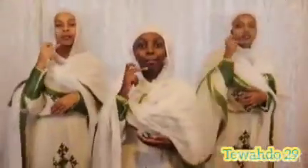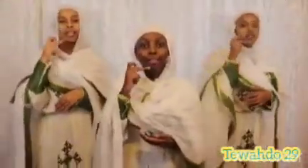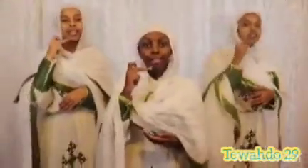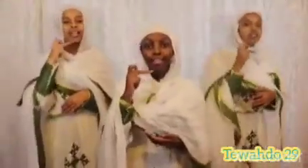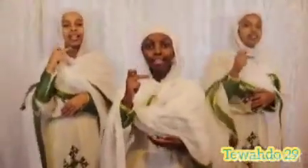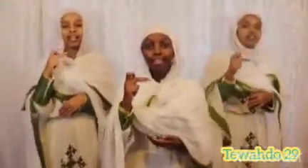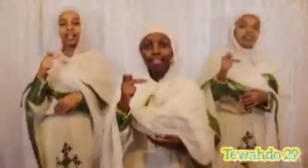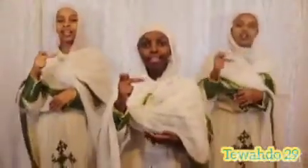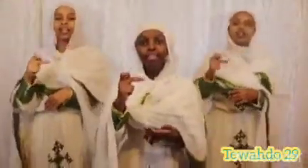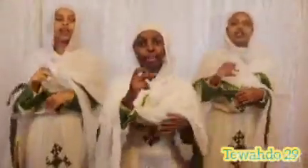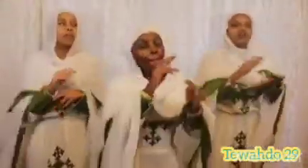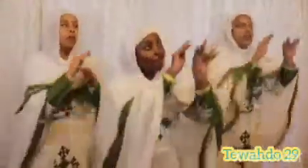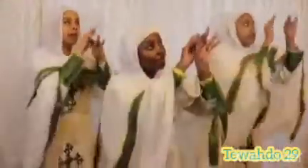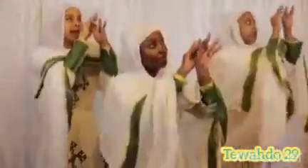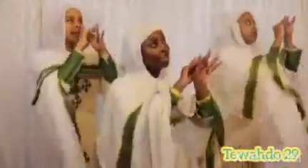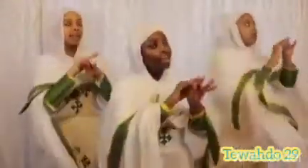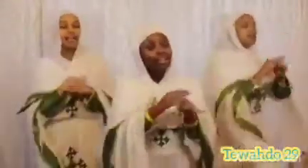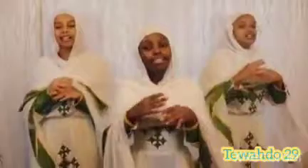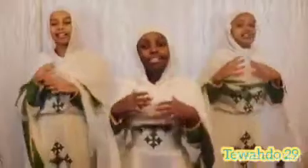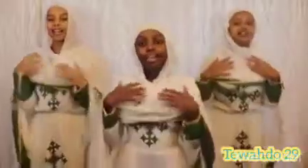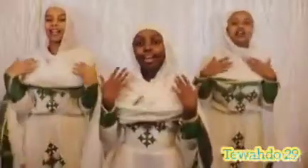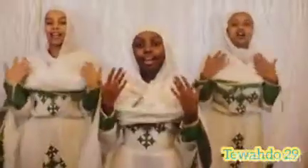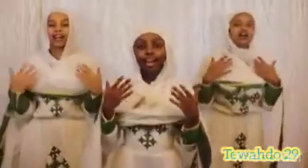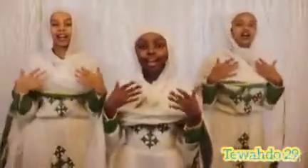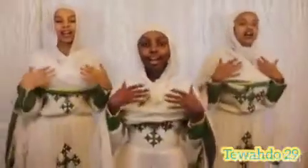ለማርያም ድንግል መንበረ ተላ